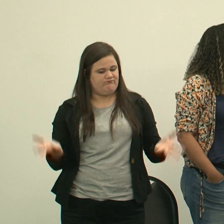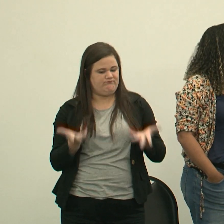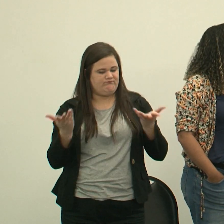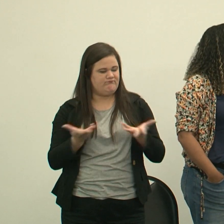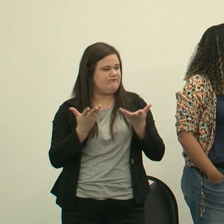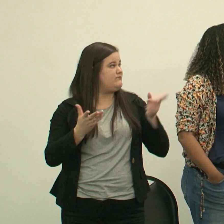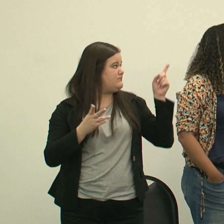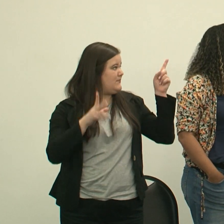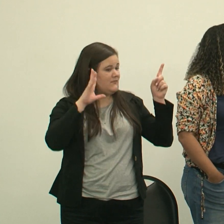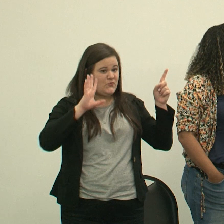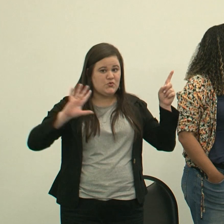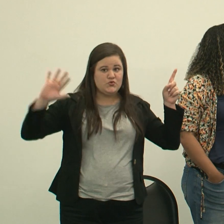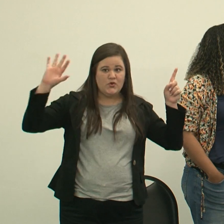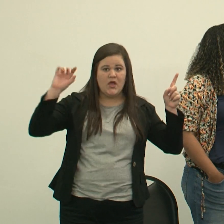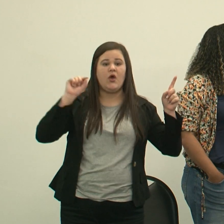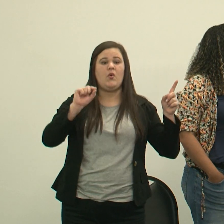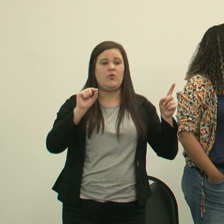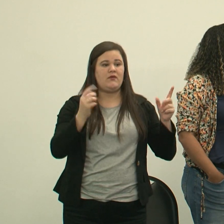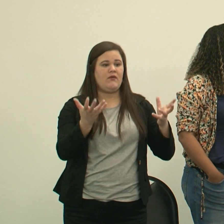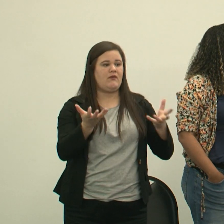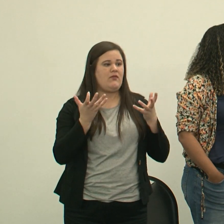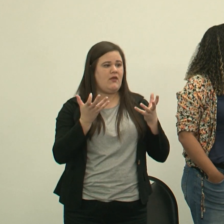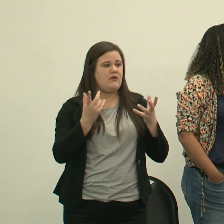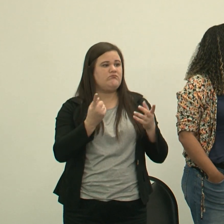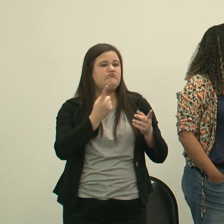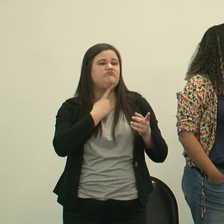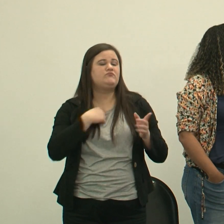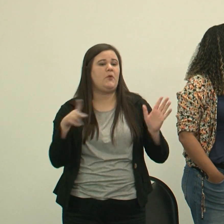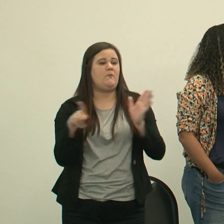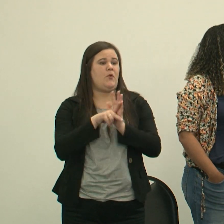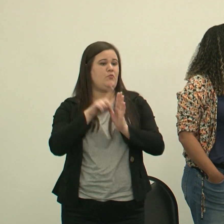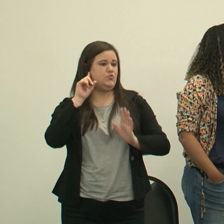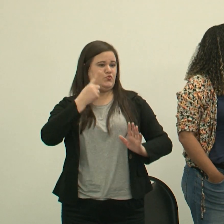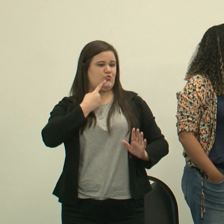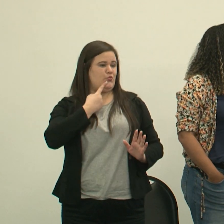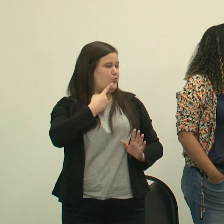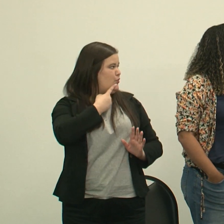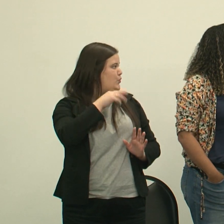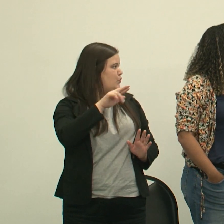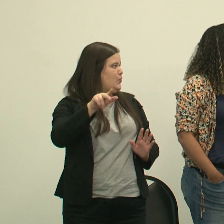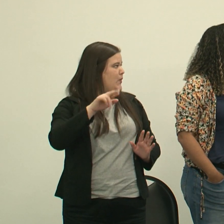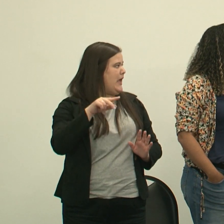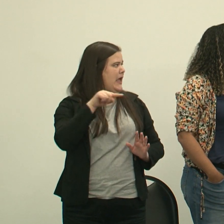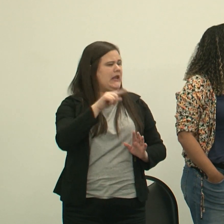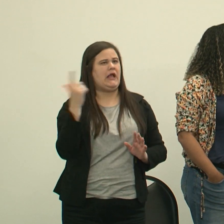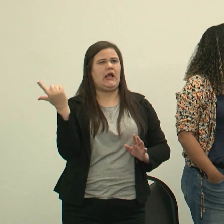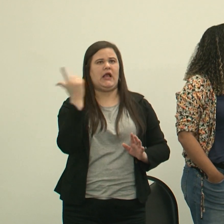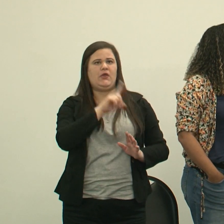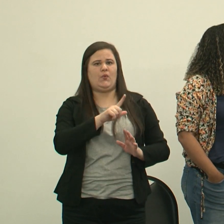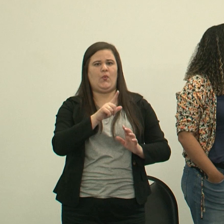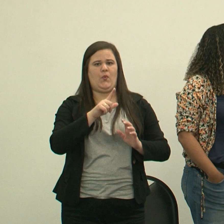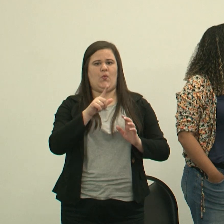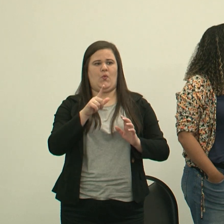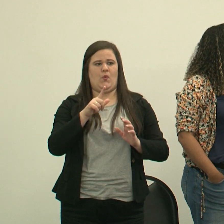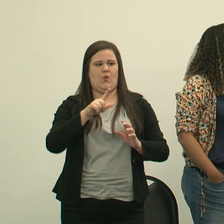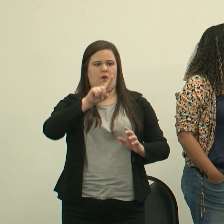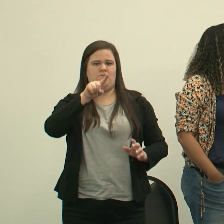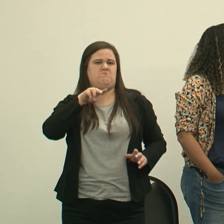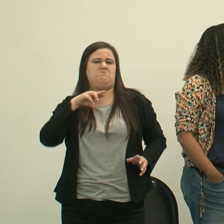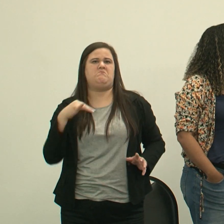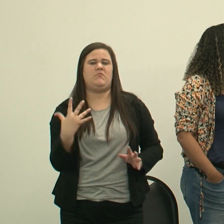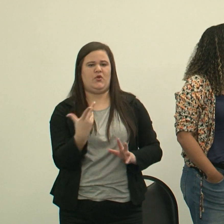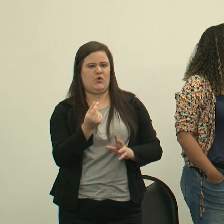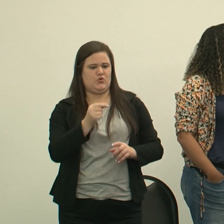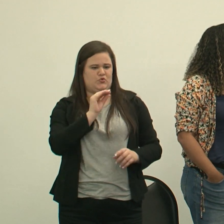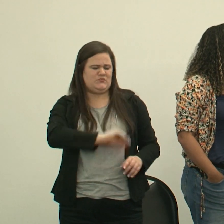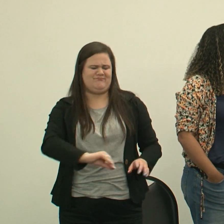ele está sonhando ali é um bem específico, né, do surdo, né? Não foi que ele ganhou na Mega Sena, não foi uma coisa assim geral que qualquer